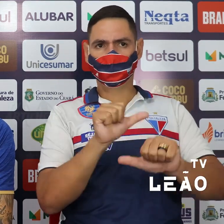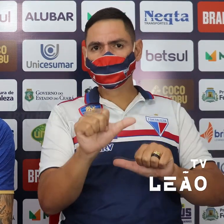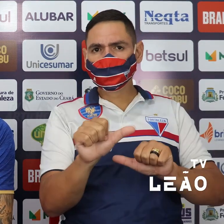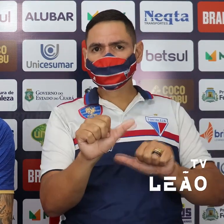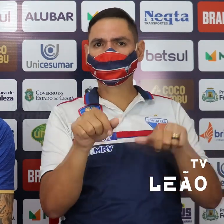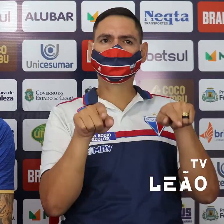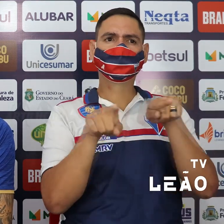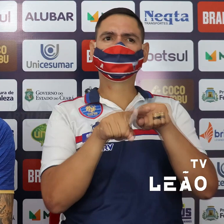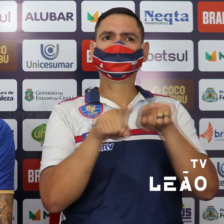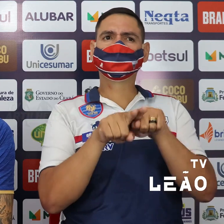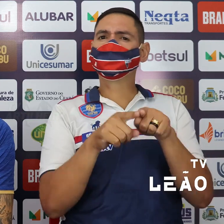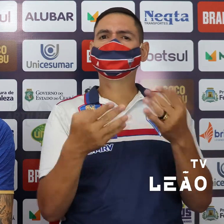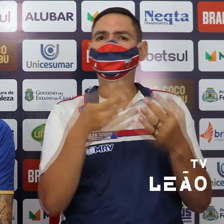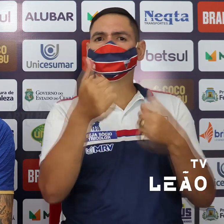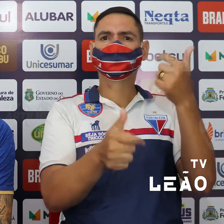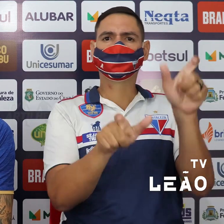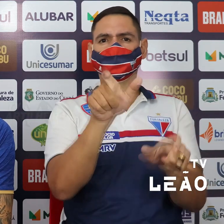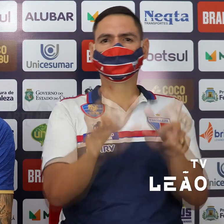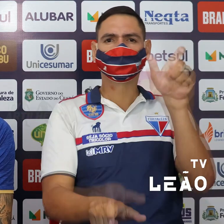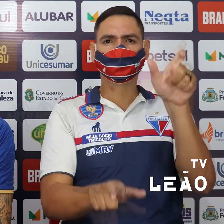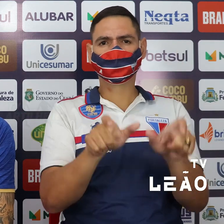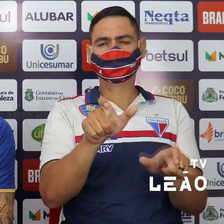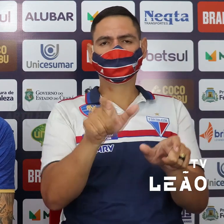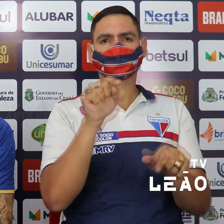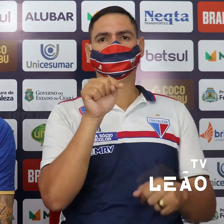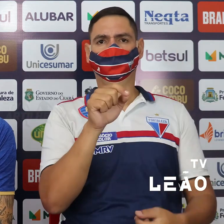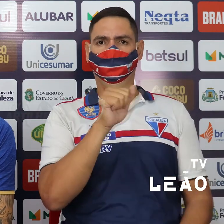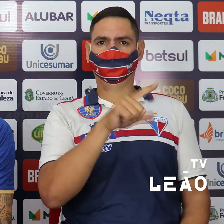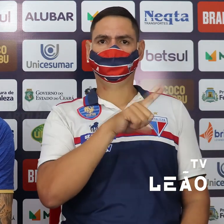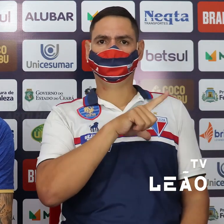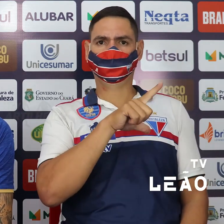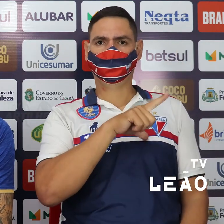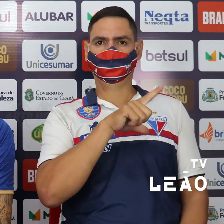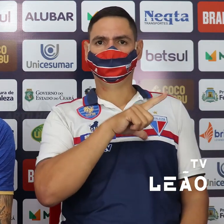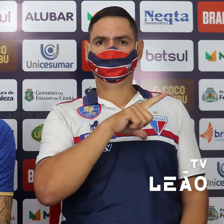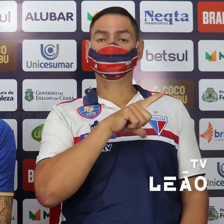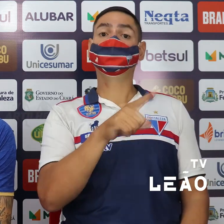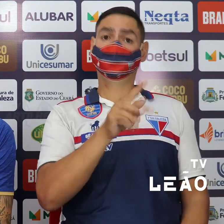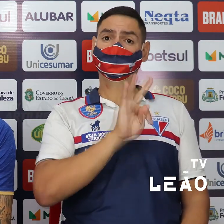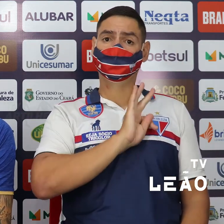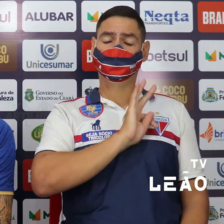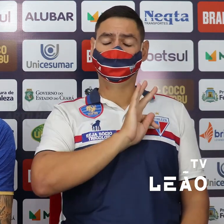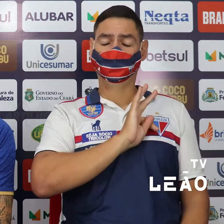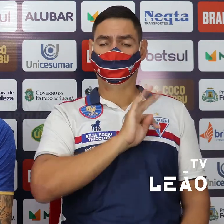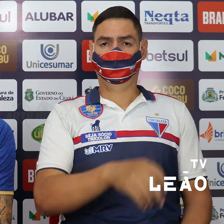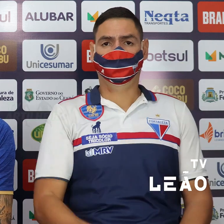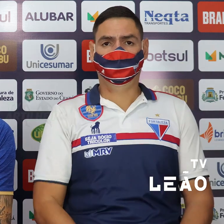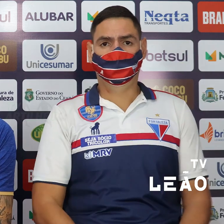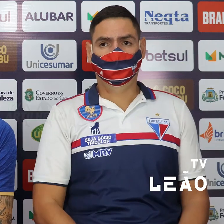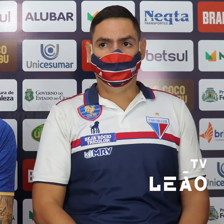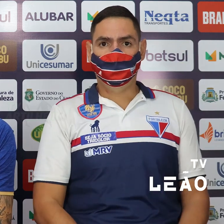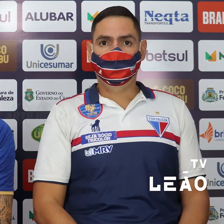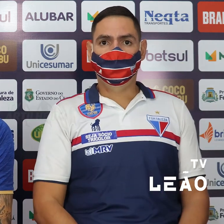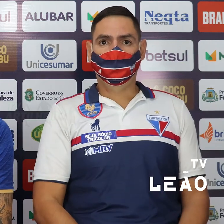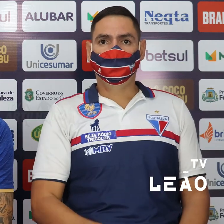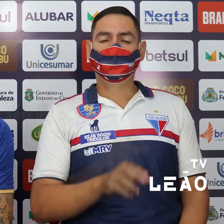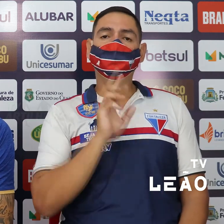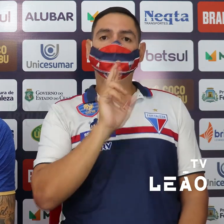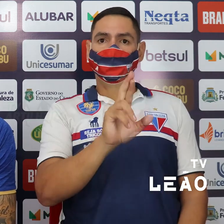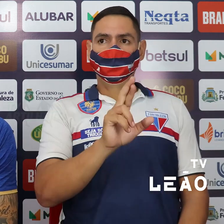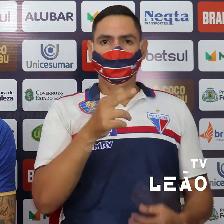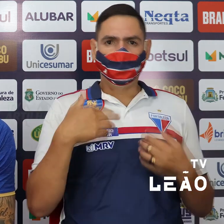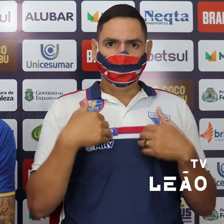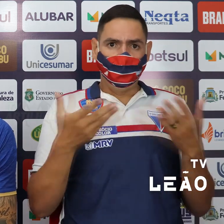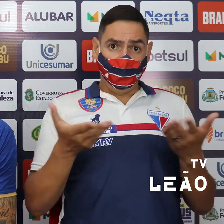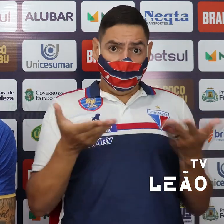para proativa dos jogadores sobre a influência do Goiô? Sim, agora temos, né, muita intensidade, que